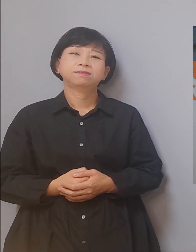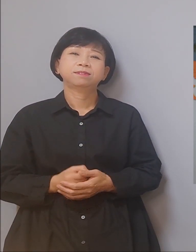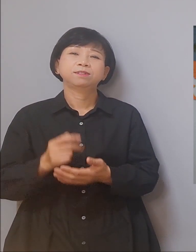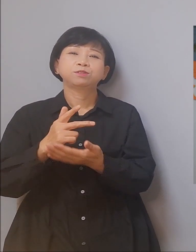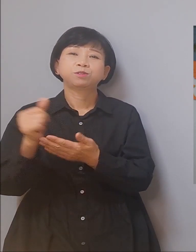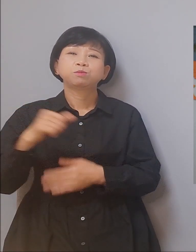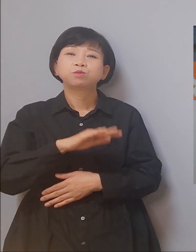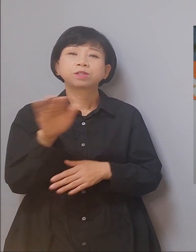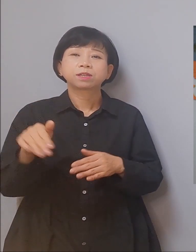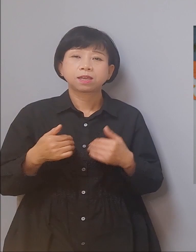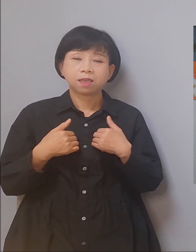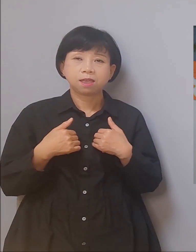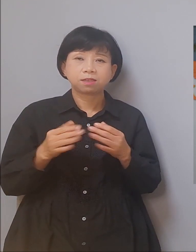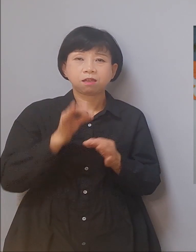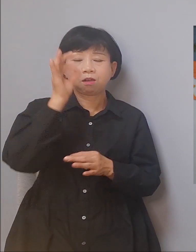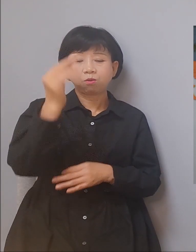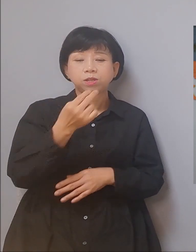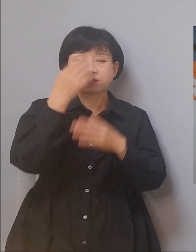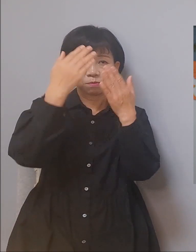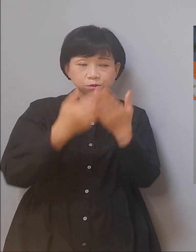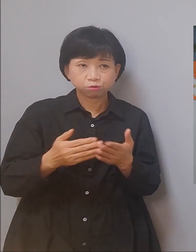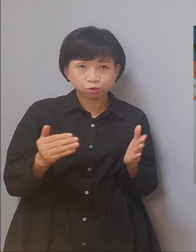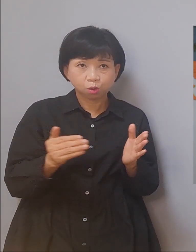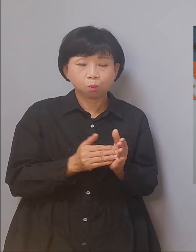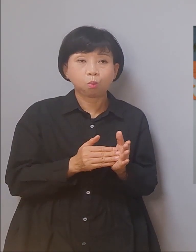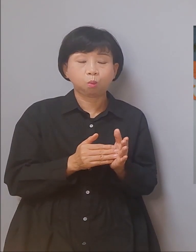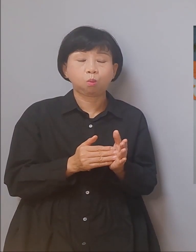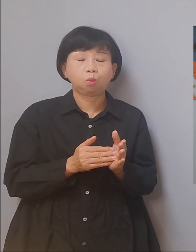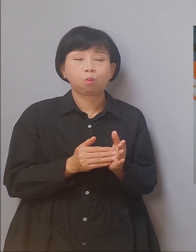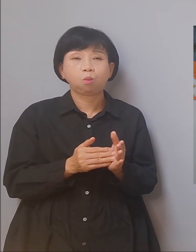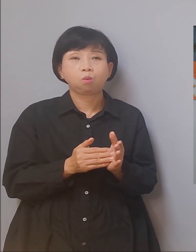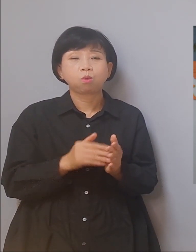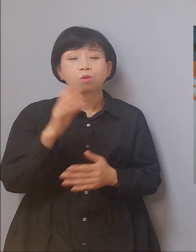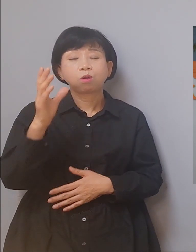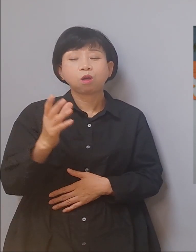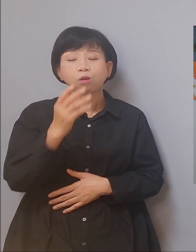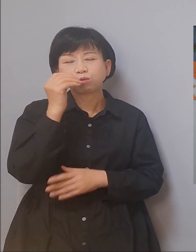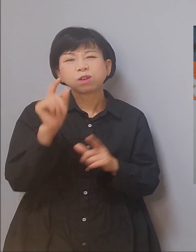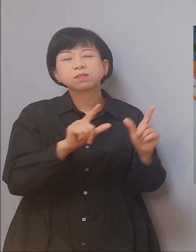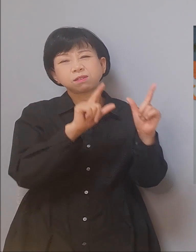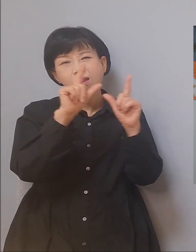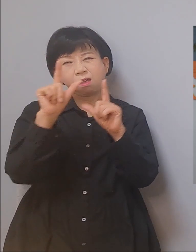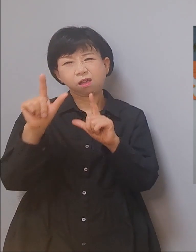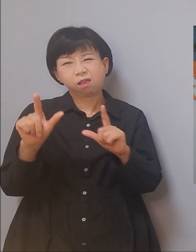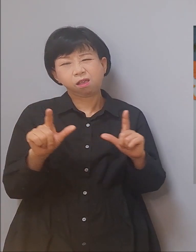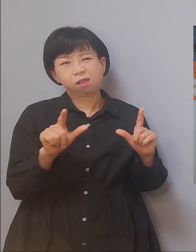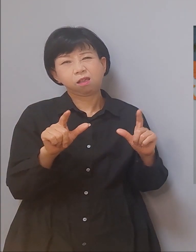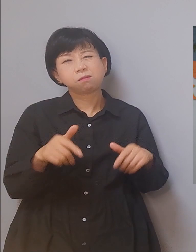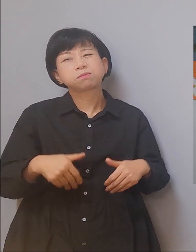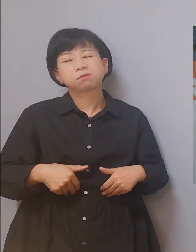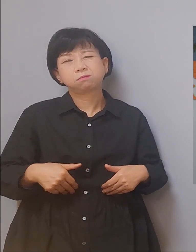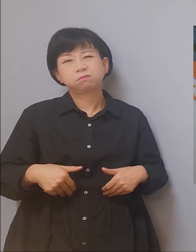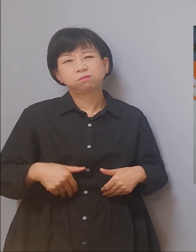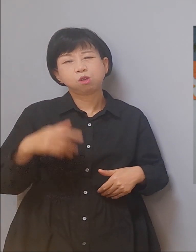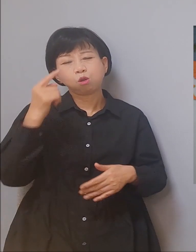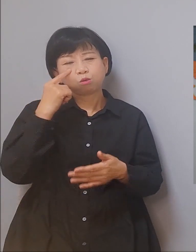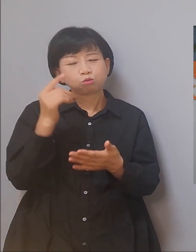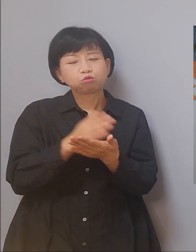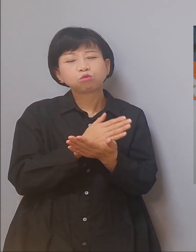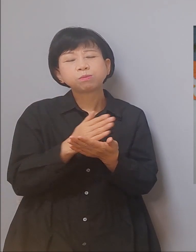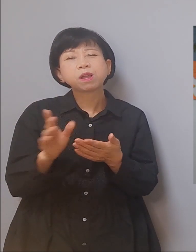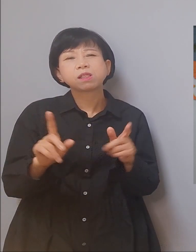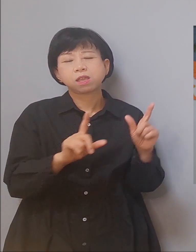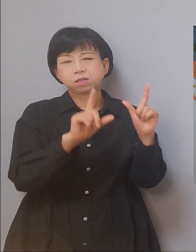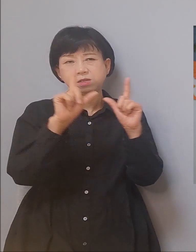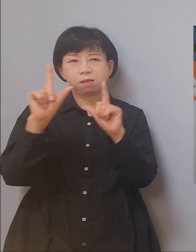주님은 우리에게 영원한 생명을 주셨고 영원한 생명을 얻은 자는 거룩한 삶을 살아야 합니다. 이 거룩한 삶은 구별된 삶이라 말할